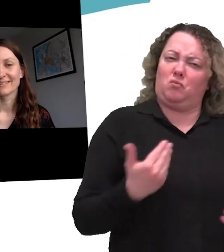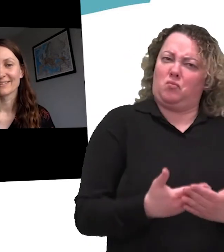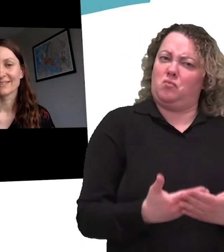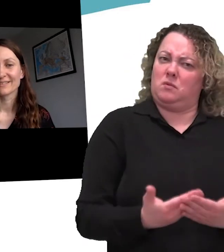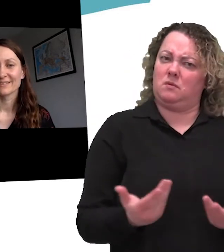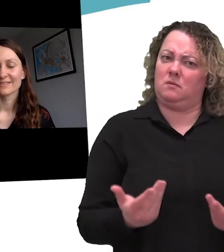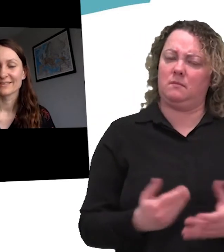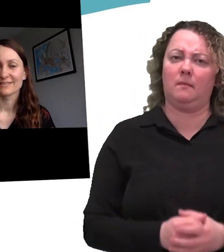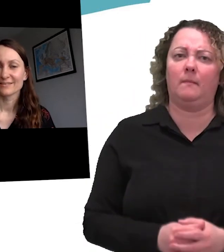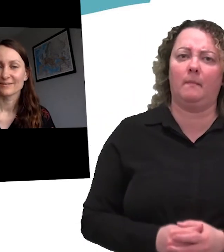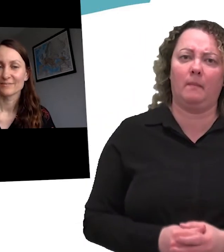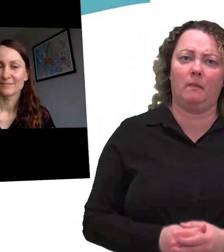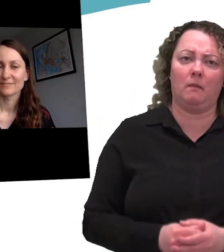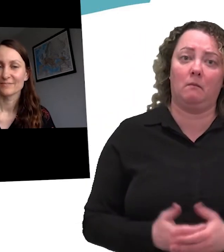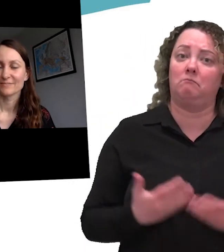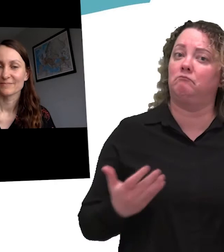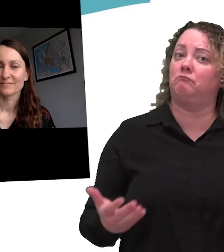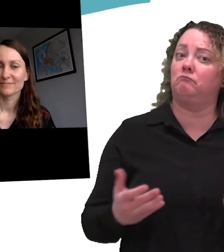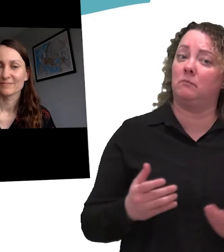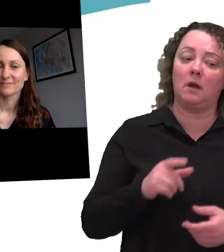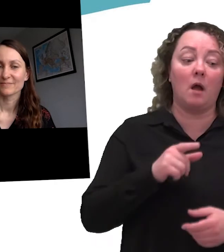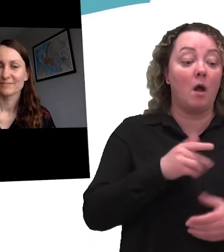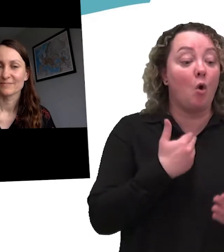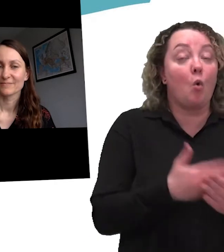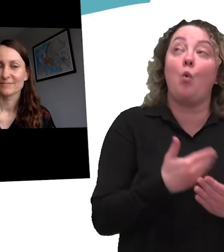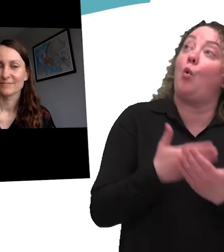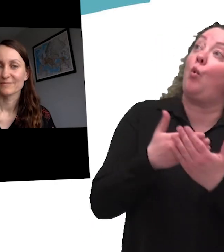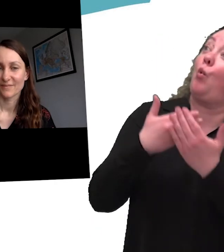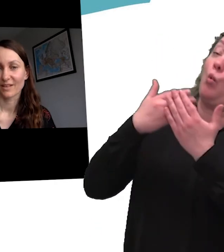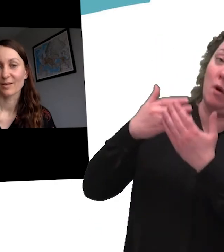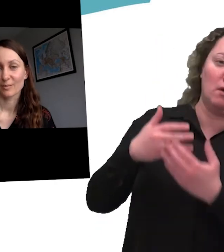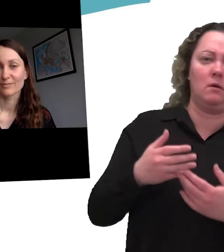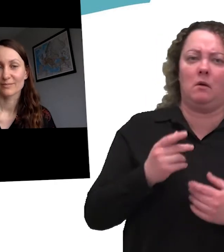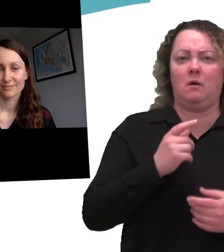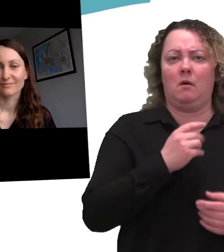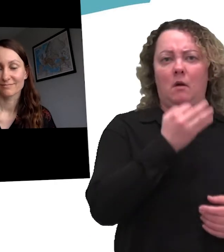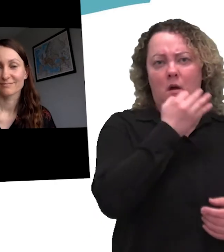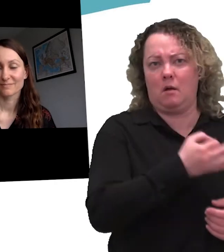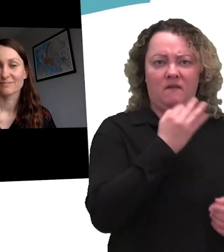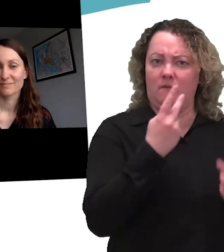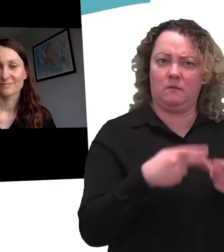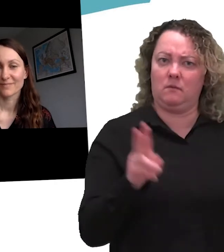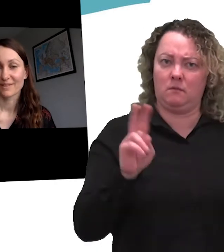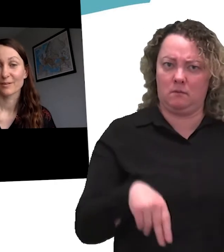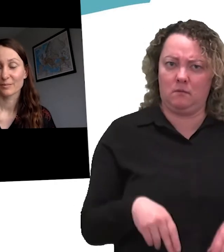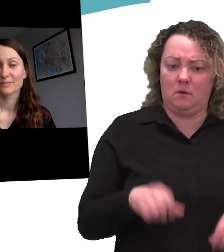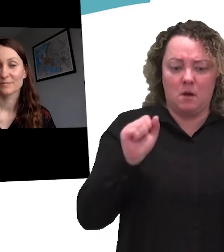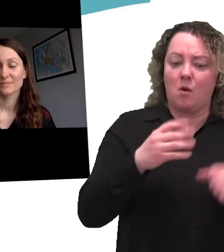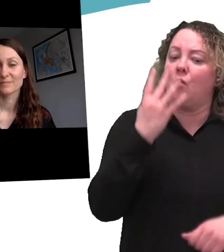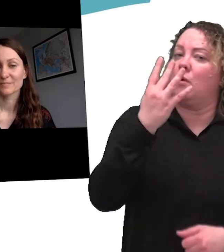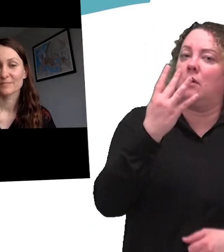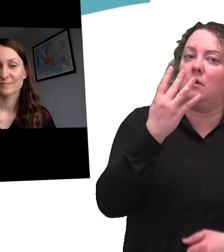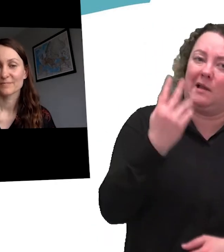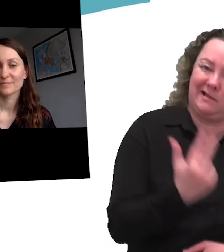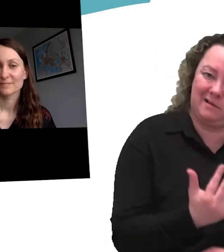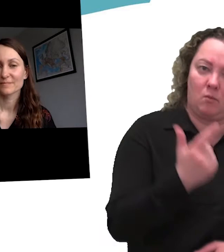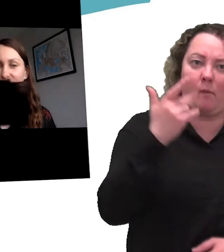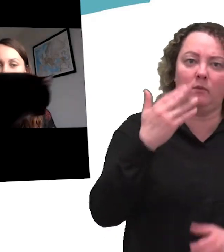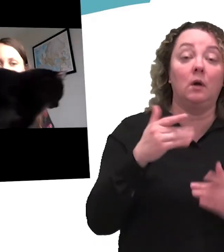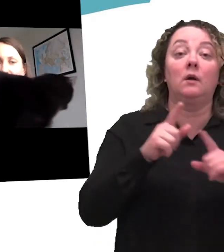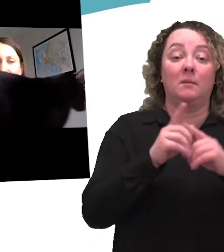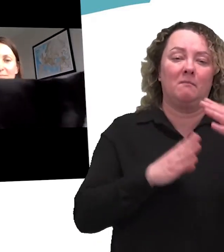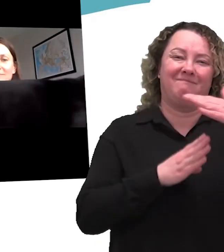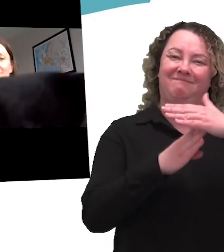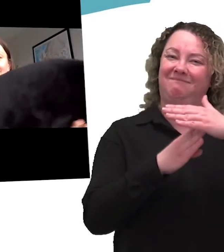nėra prasmės atsakinėti, nes tada, tai kodėl keturi, o ne trys, tai kur ta riba, tai tiesiog